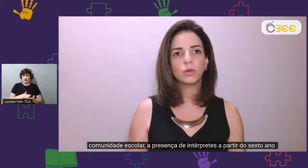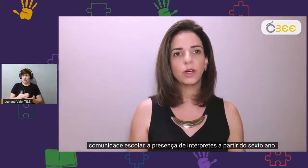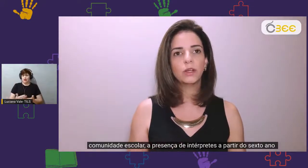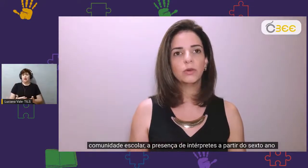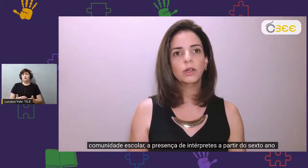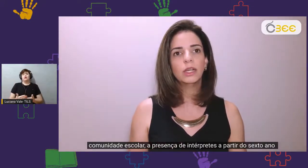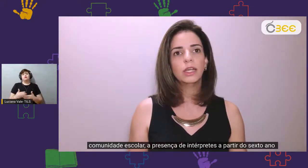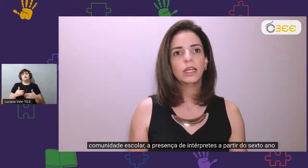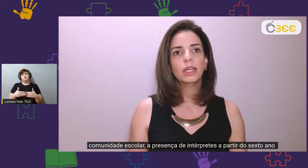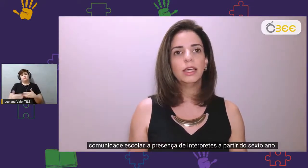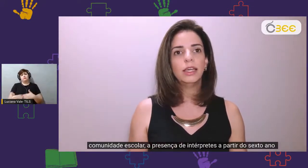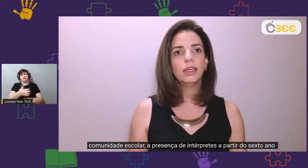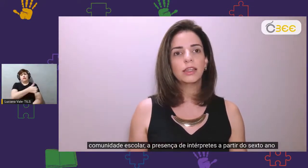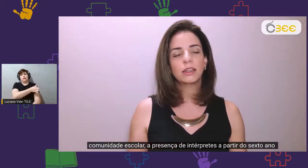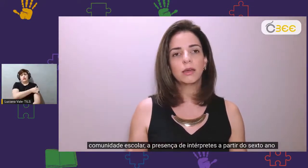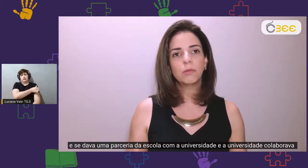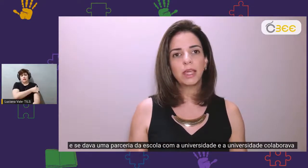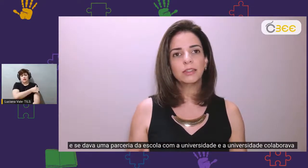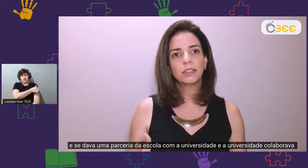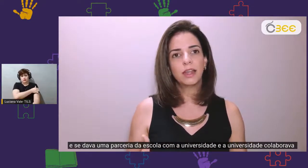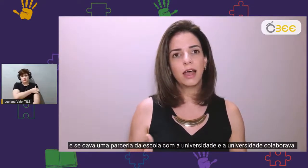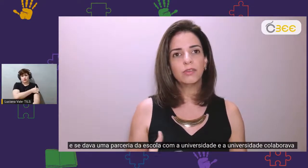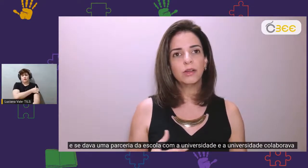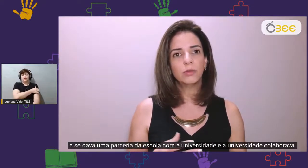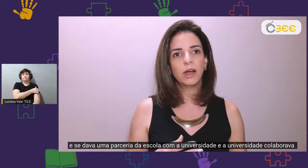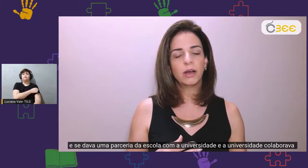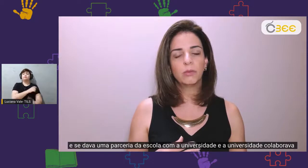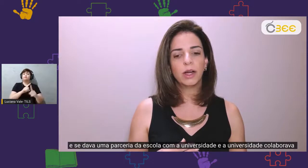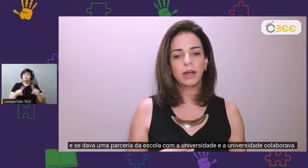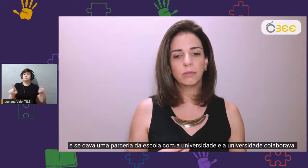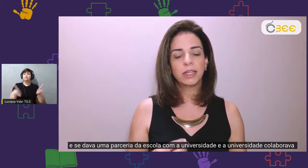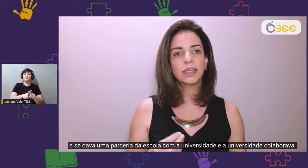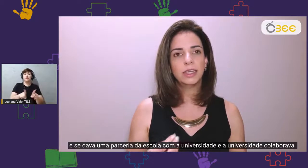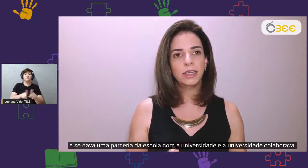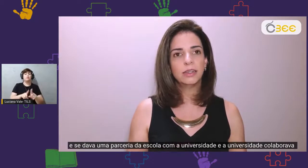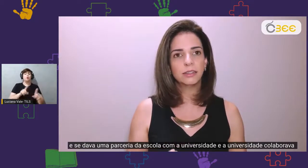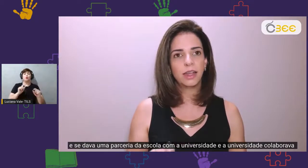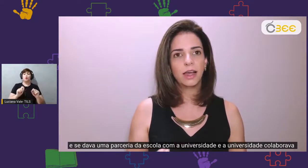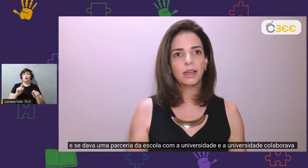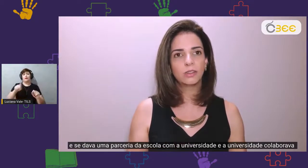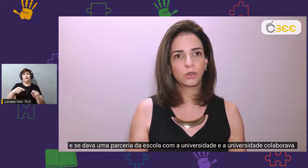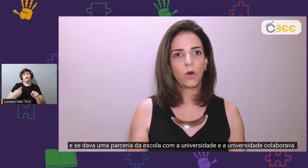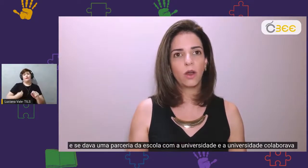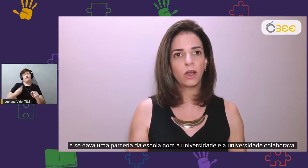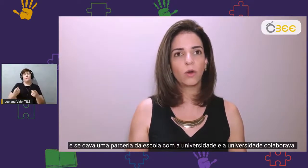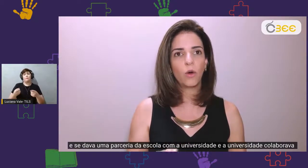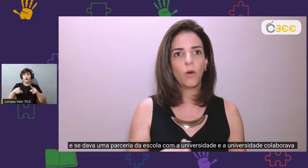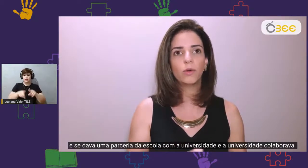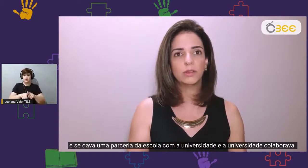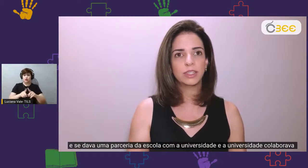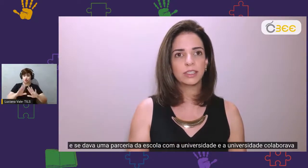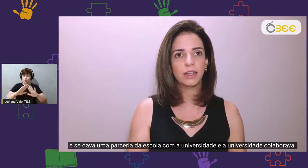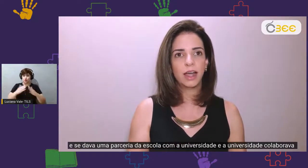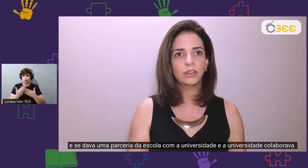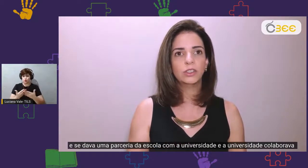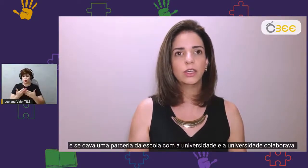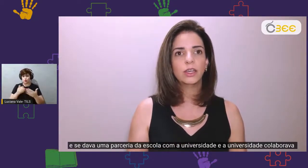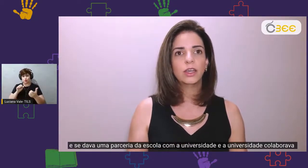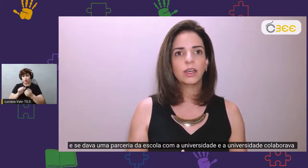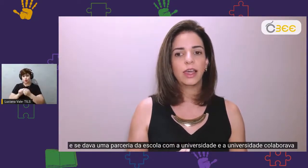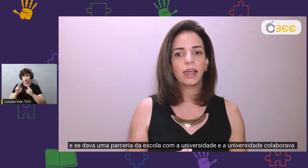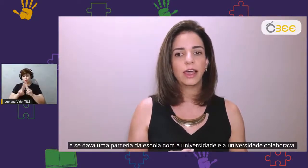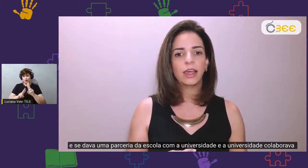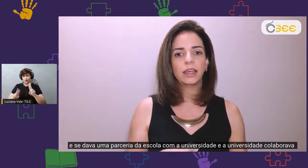do 6º ano, e também se dava uma parceria da escola com a